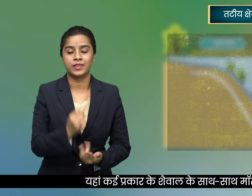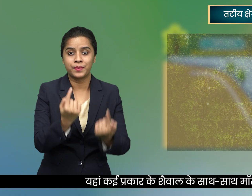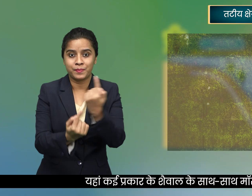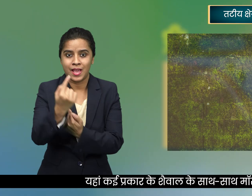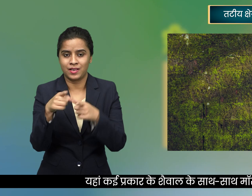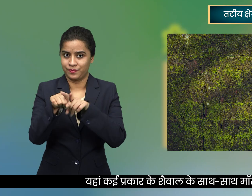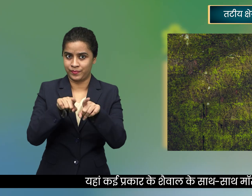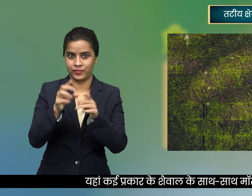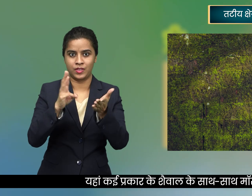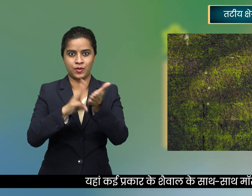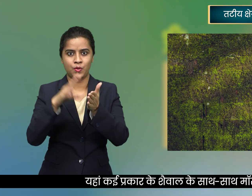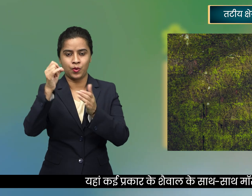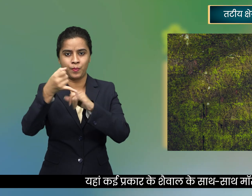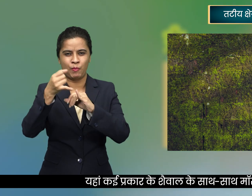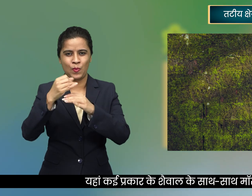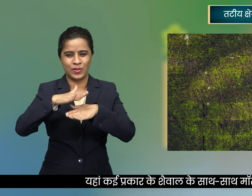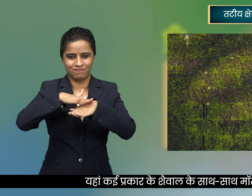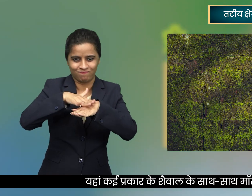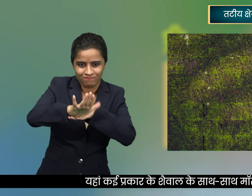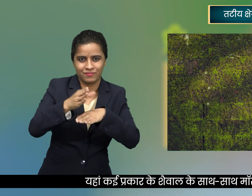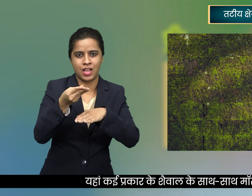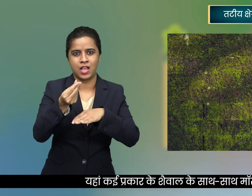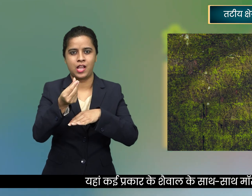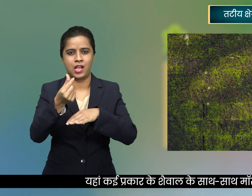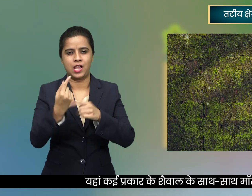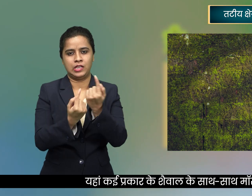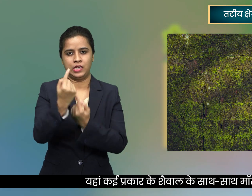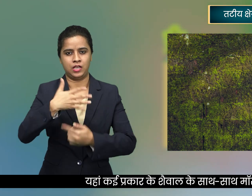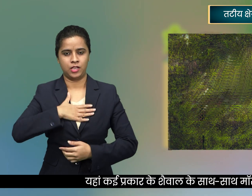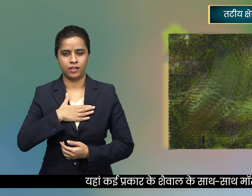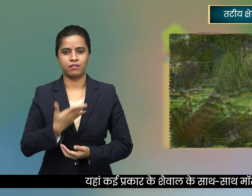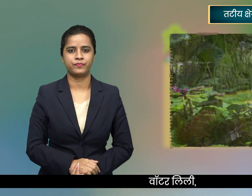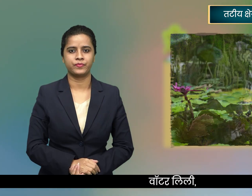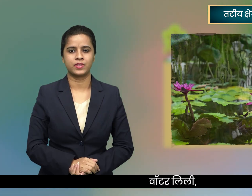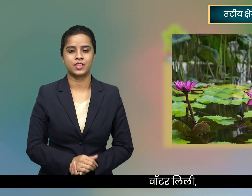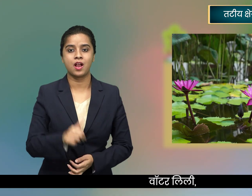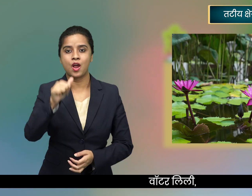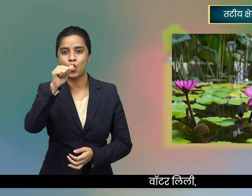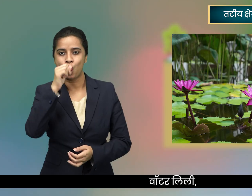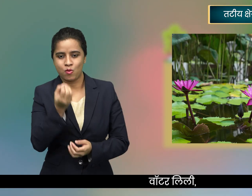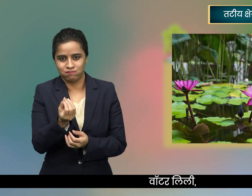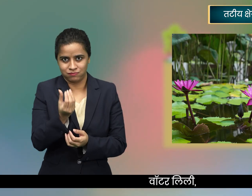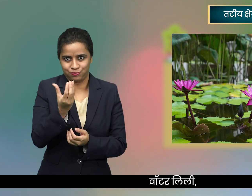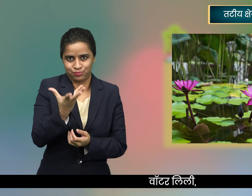यहाँ कई प्रकार के शैवाल के साथ साथ मांस, वाटर लिली,